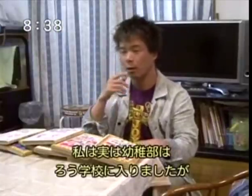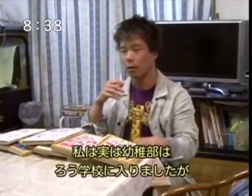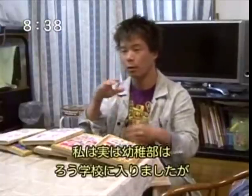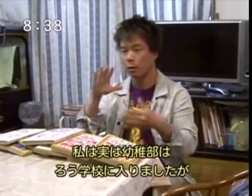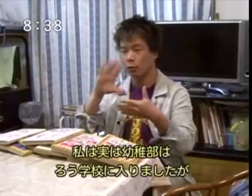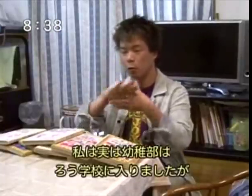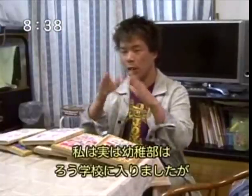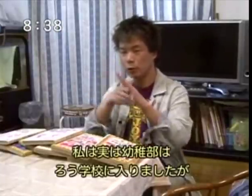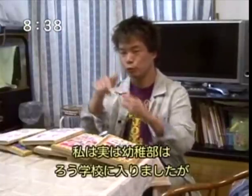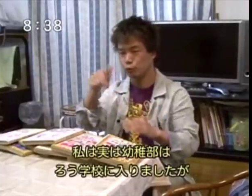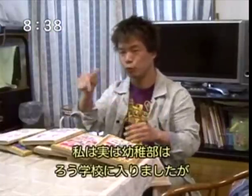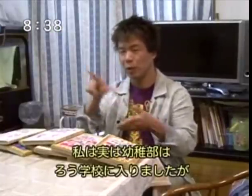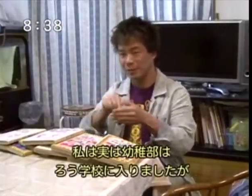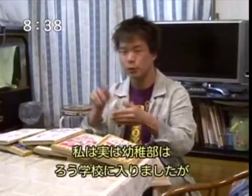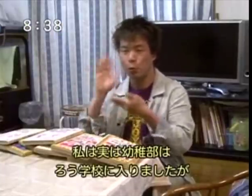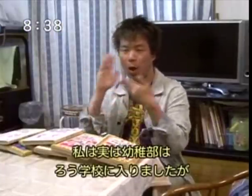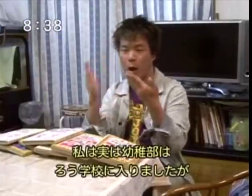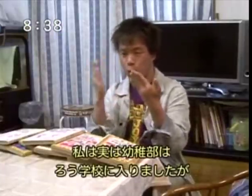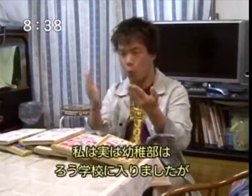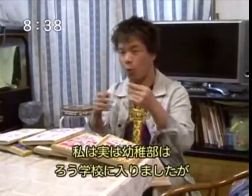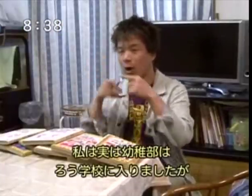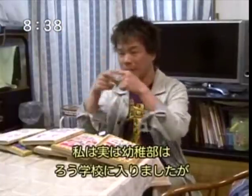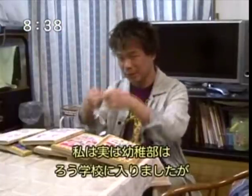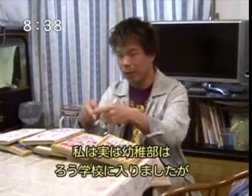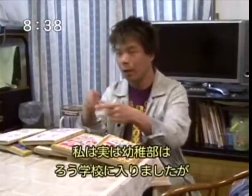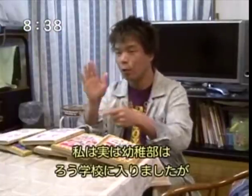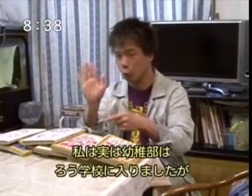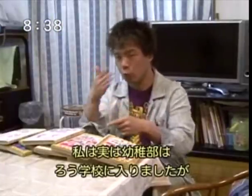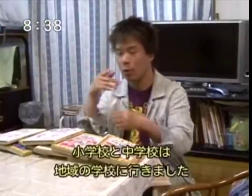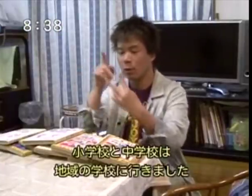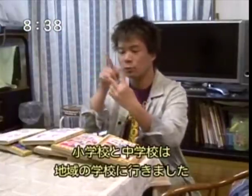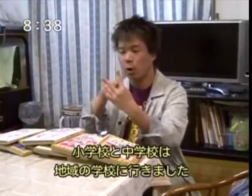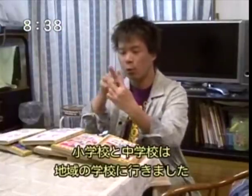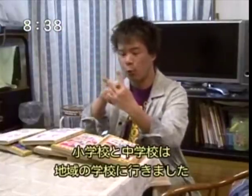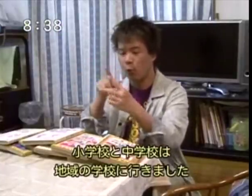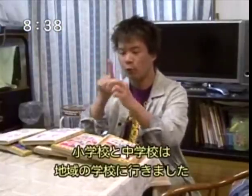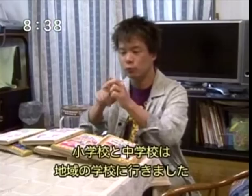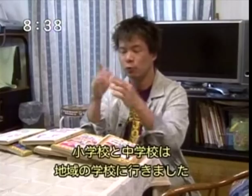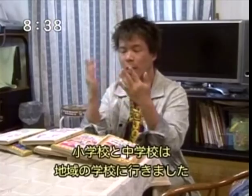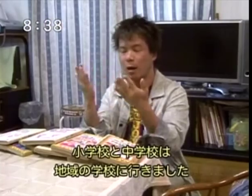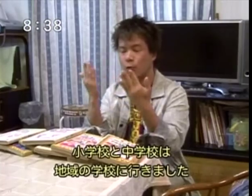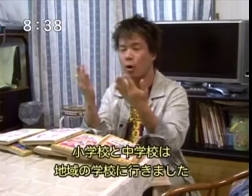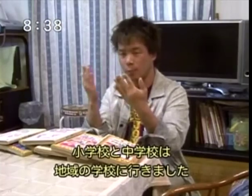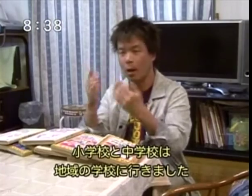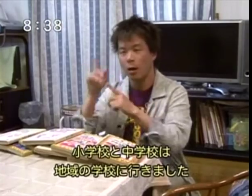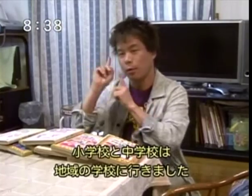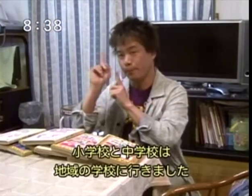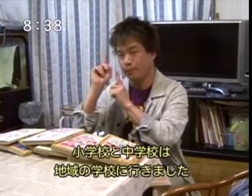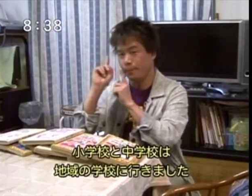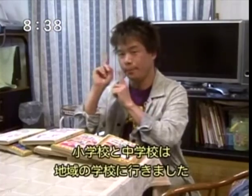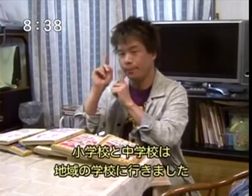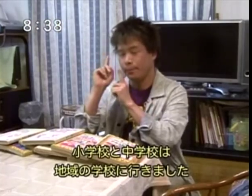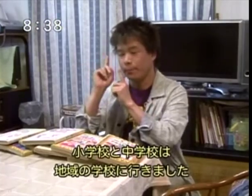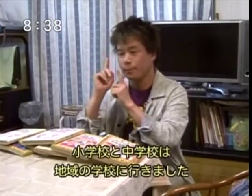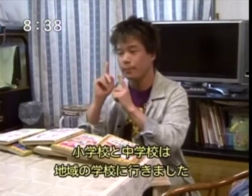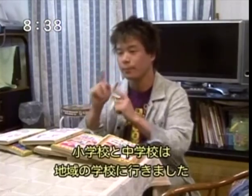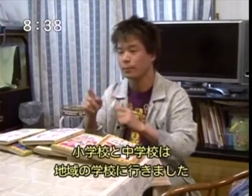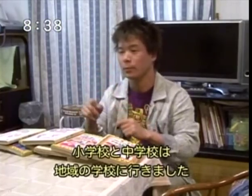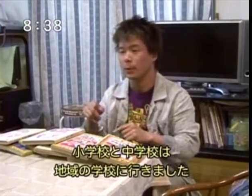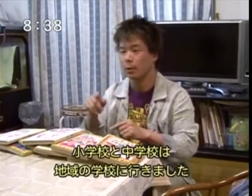私は実は幼稚部は老学校に入りましたが、小学校と中学校は地域の学校に行